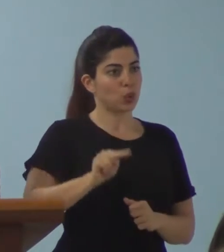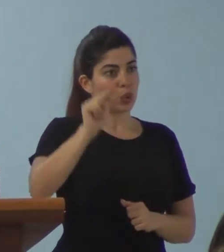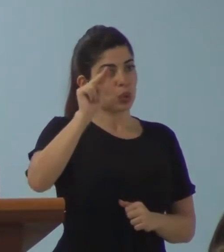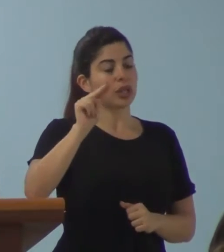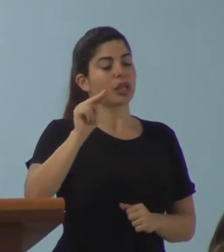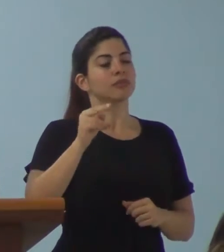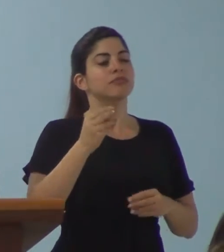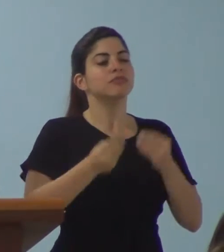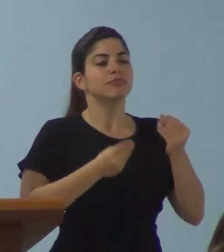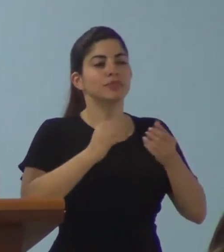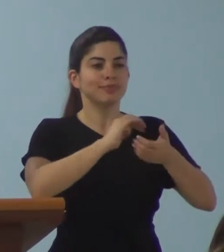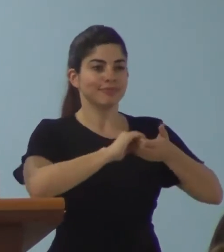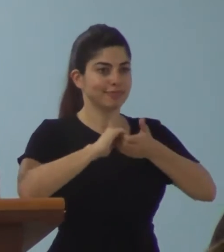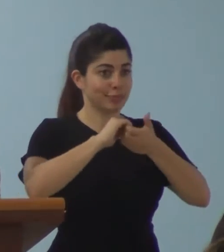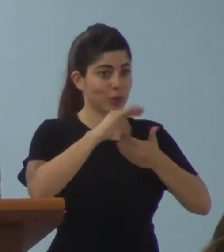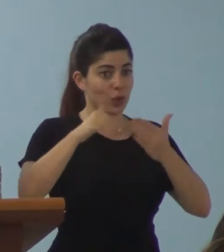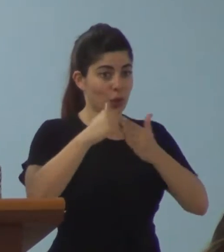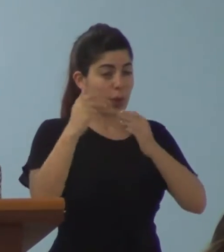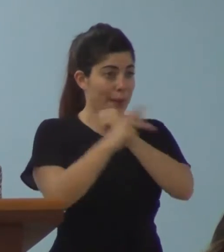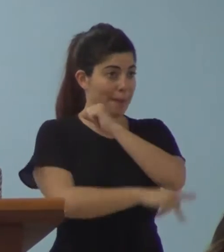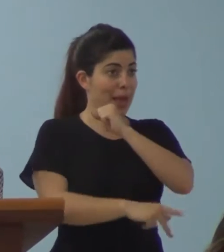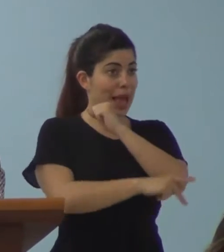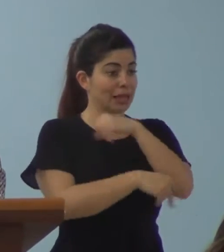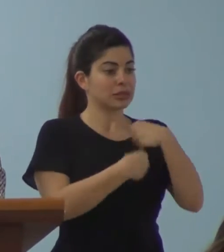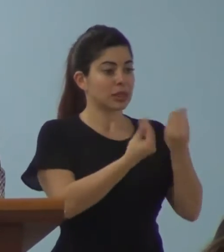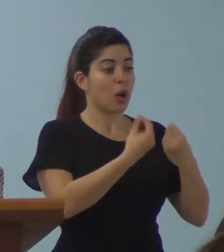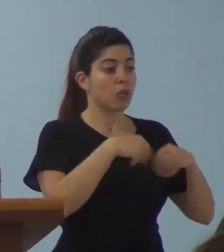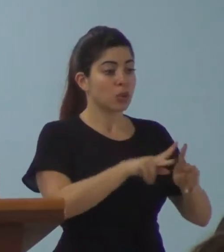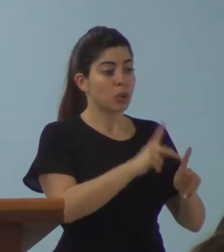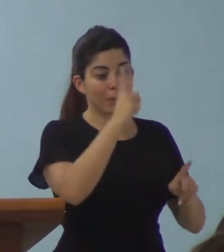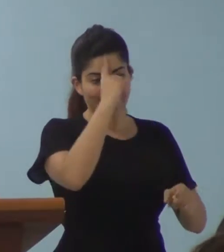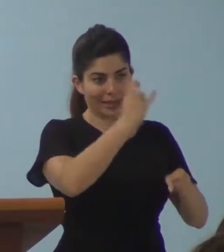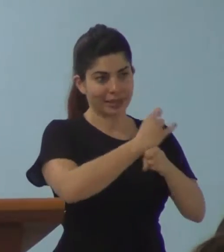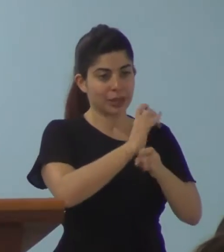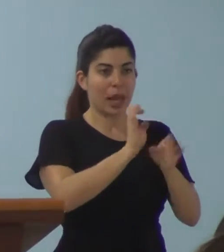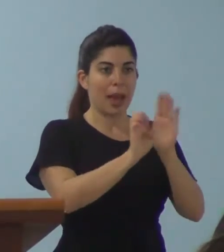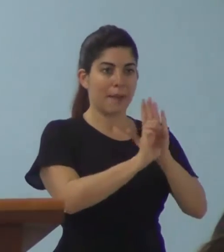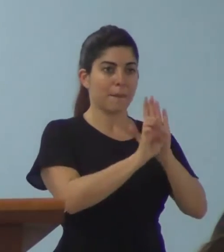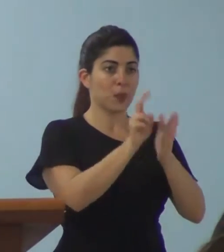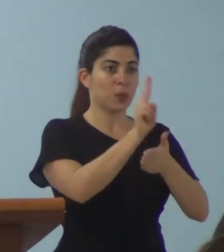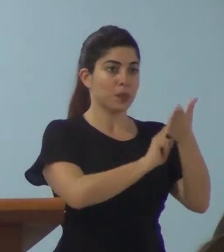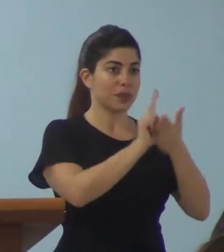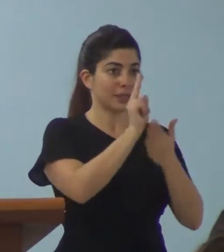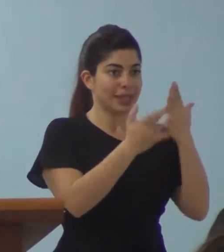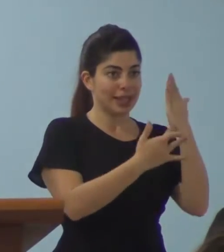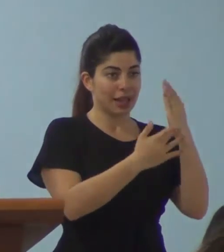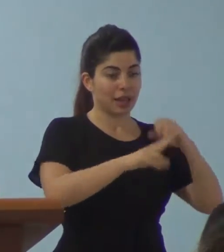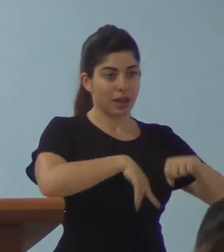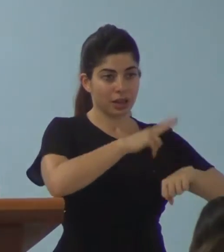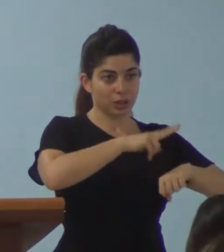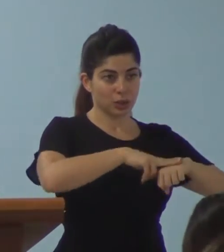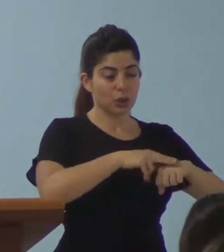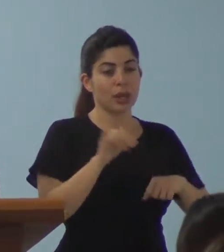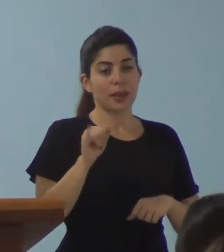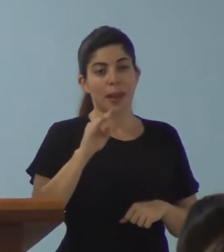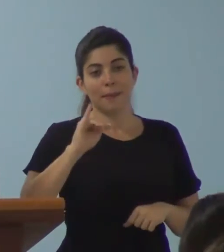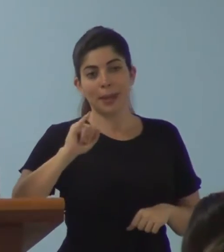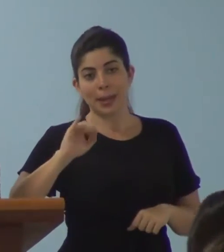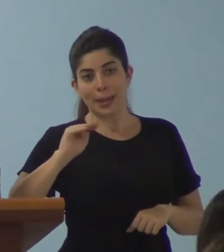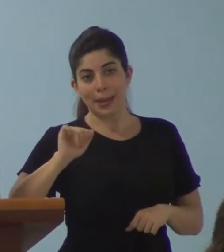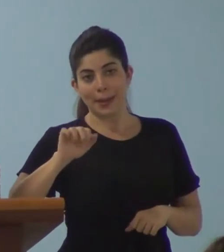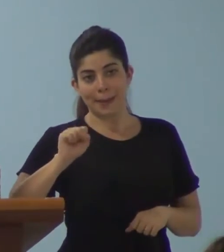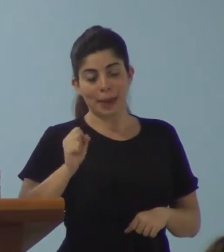forma solidaria, este país permite que instituciones como la Universidad Técnica Nacional y el